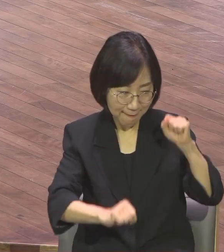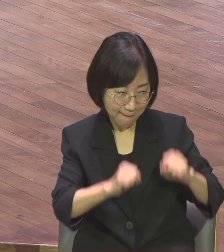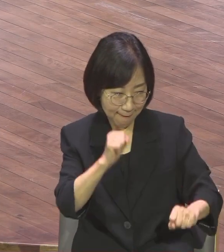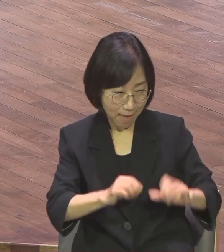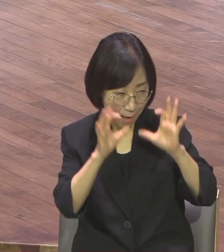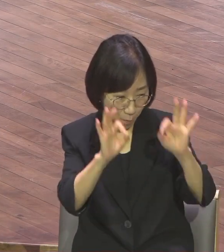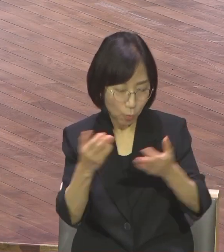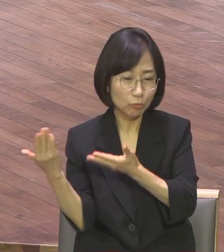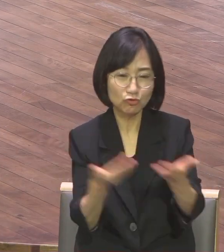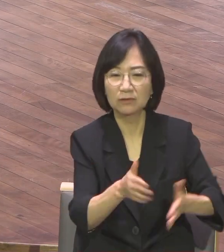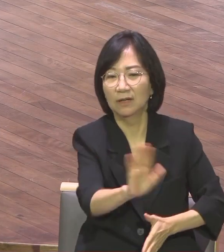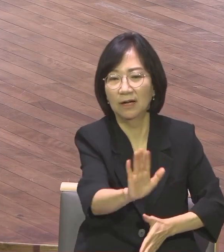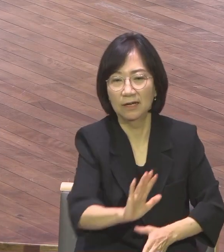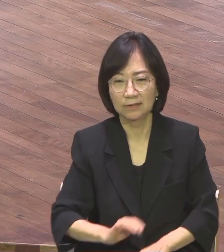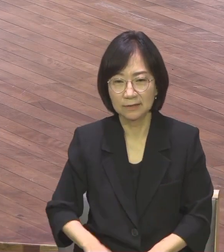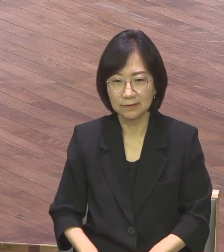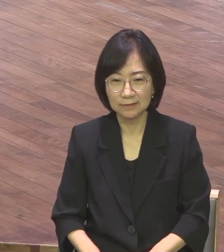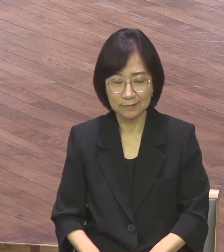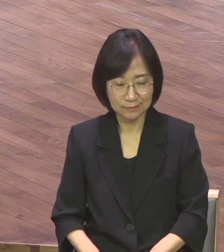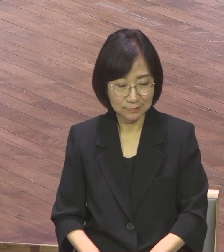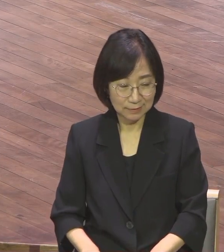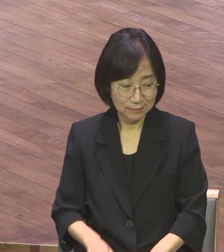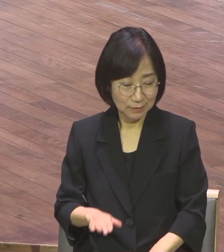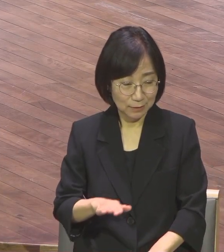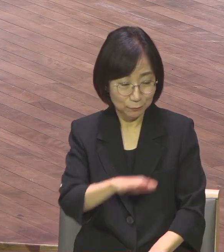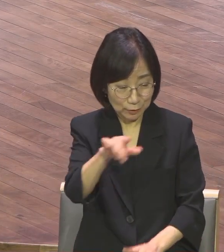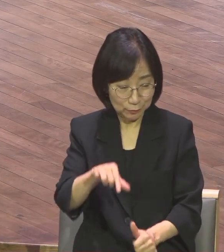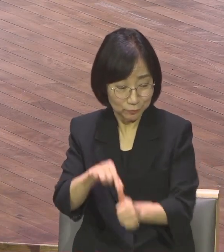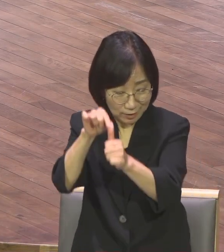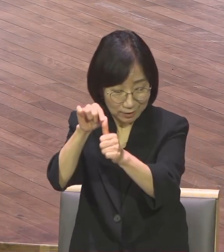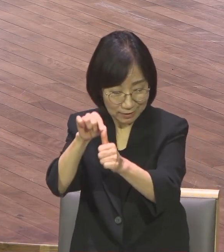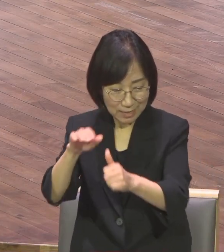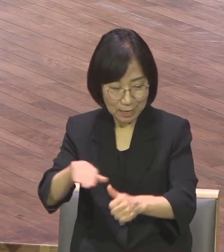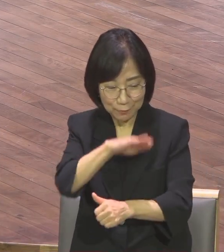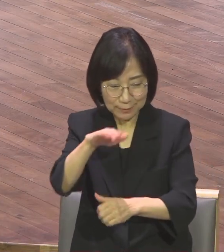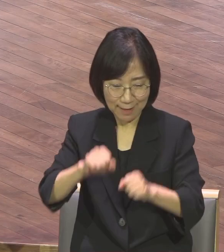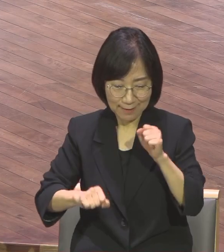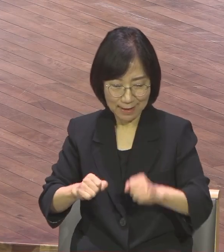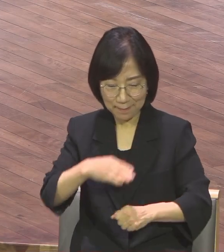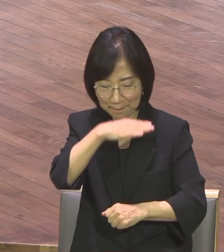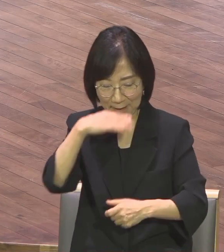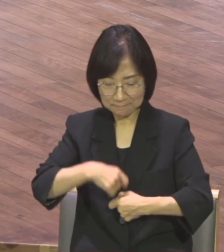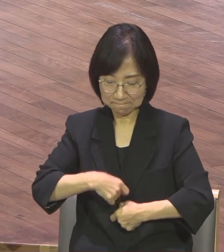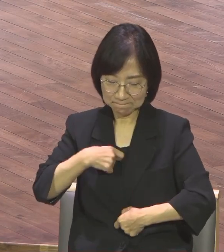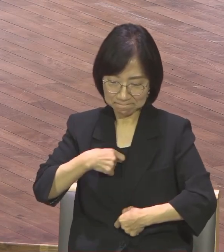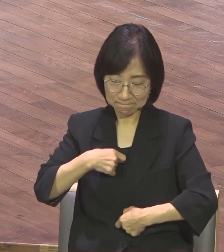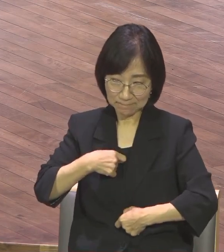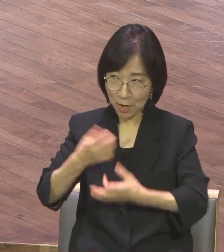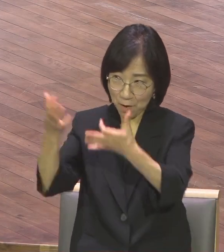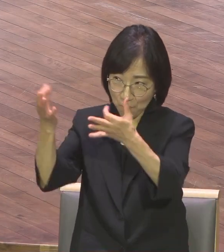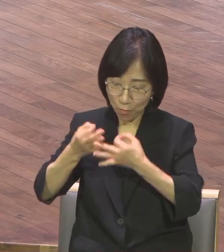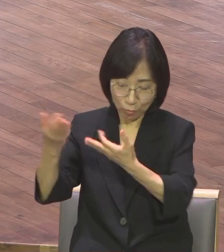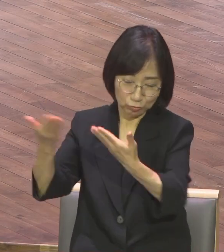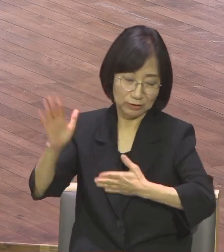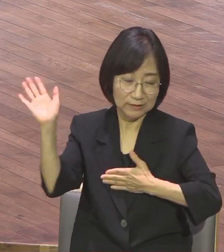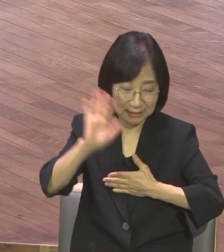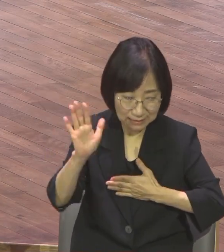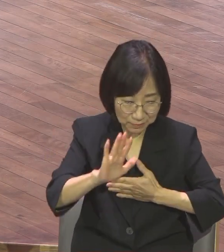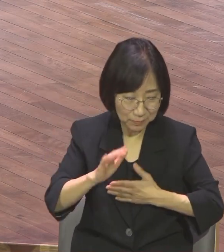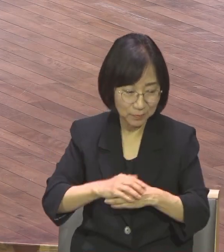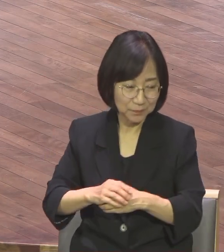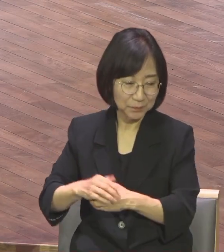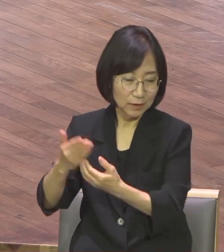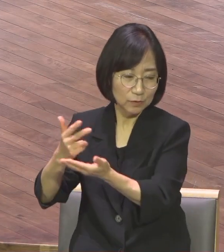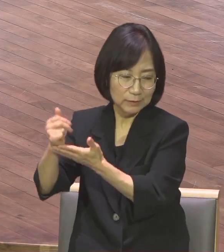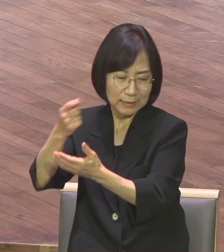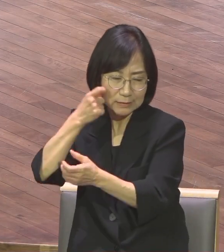있어요. 우리를 구원하시되 우리가 행한 바 어려운 행위로 말미암지 아니하고 오직 그의 긍휼하심을